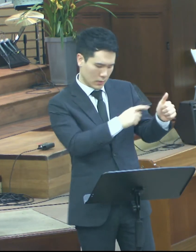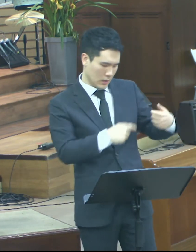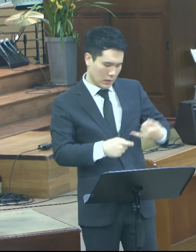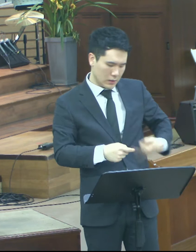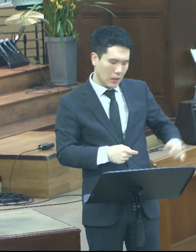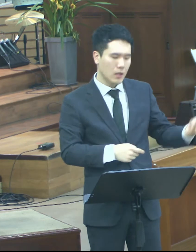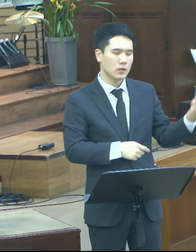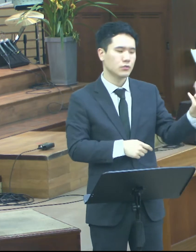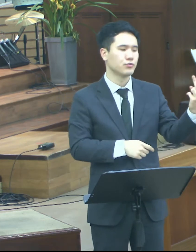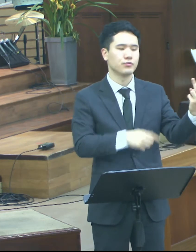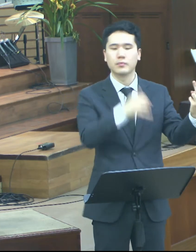유원이는 아는데